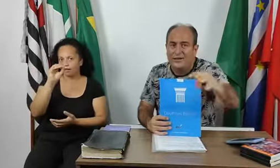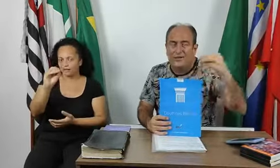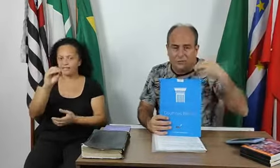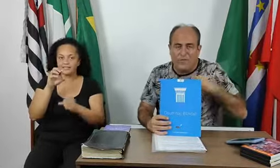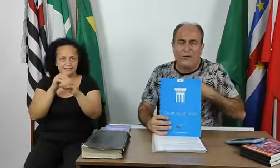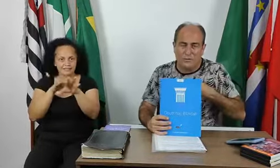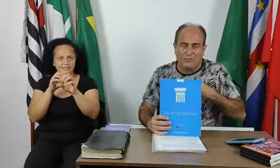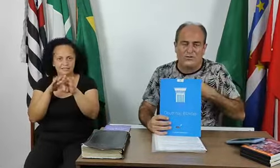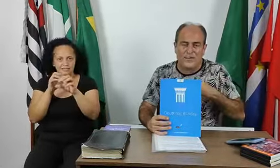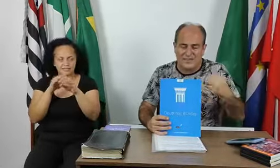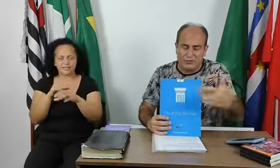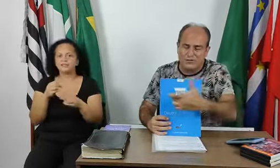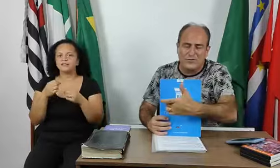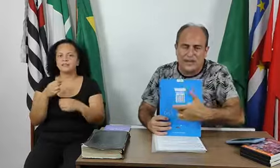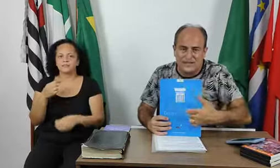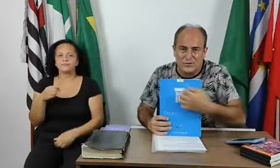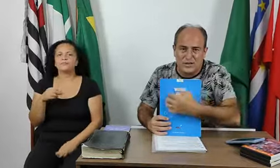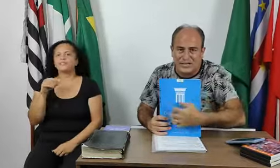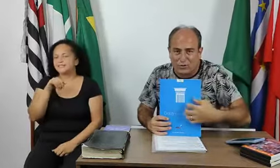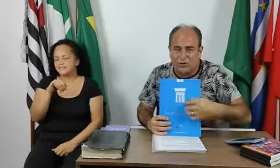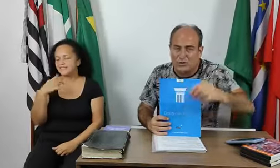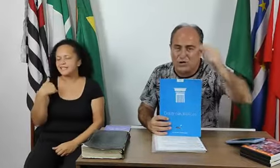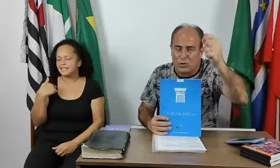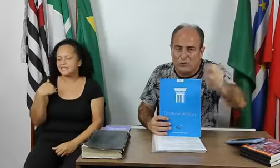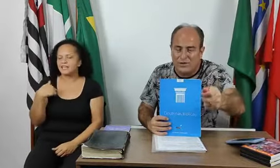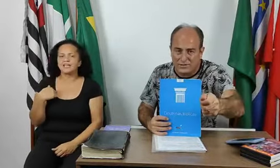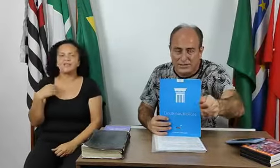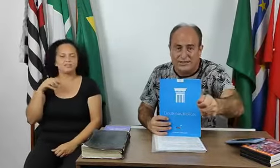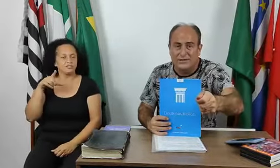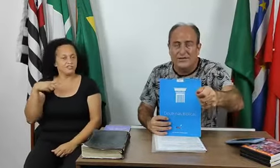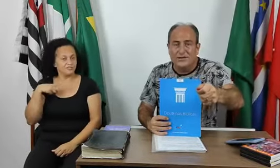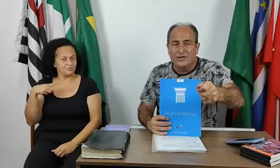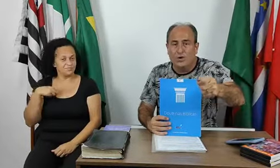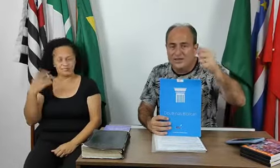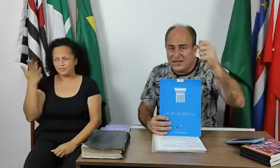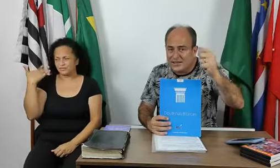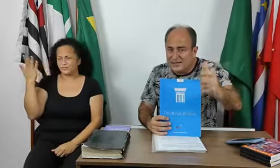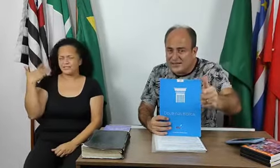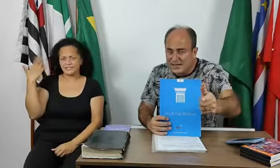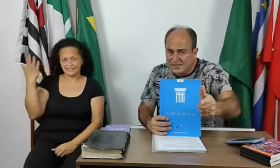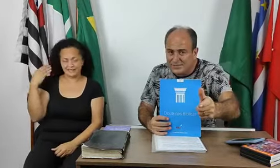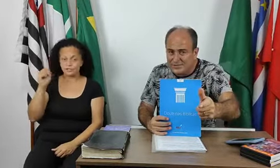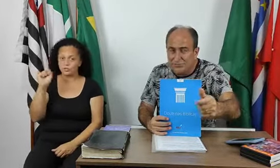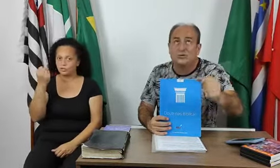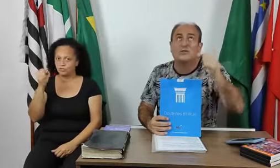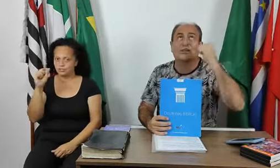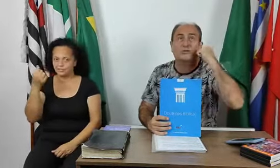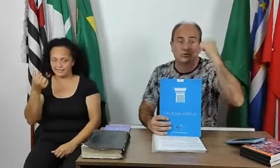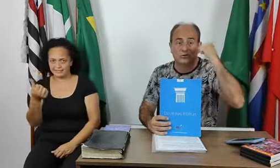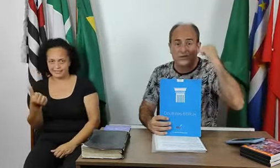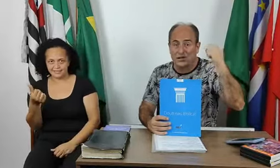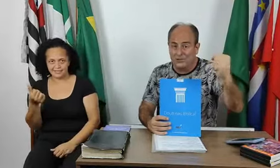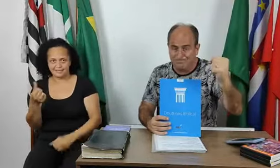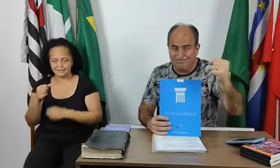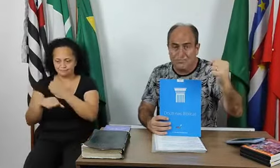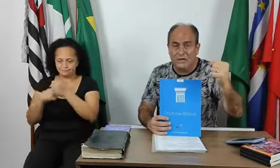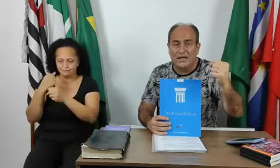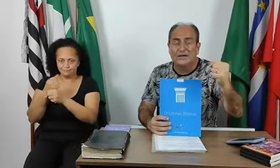tá? Eu falo para vocês, se eu tivesse isso aqui, quando eu me converti, em 86, meu Deus do